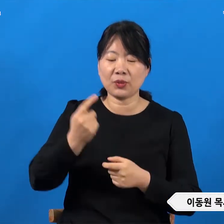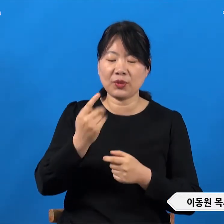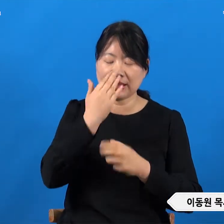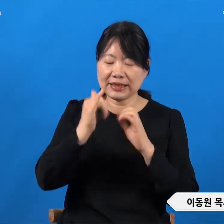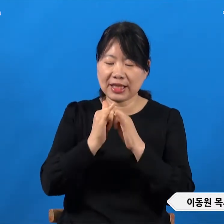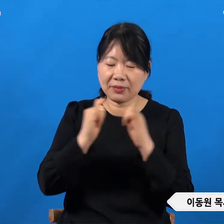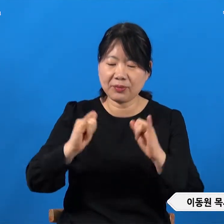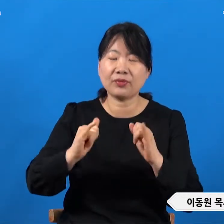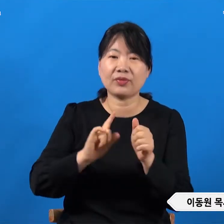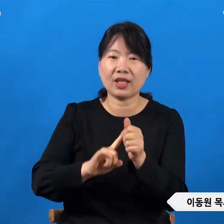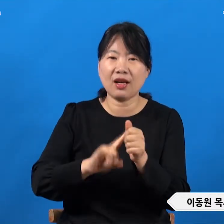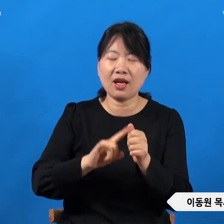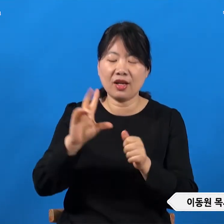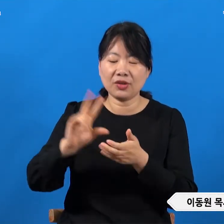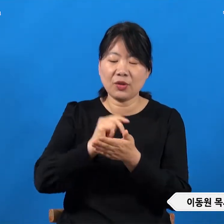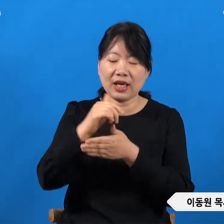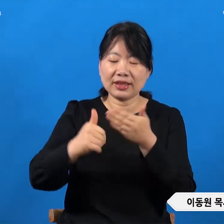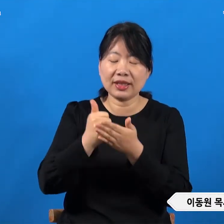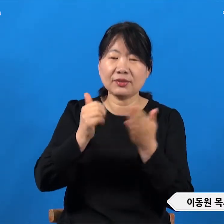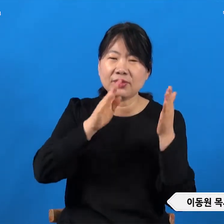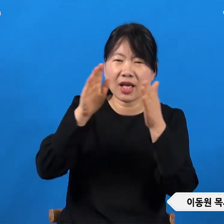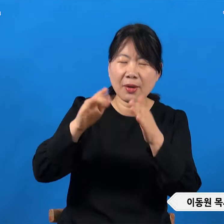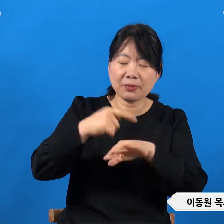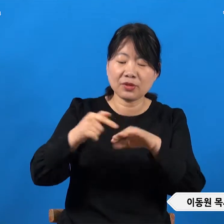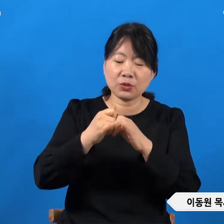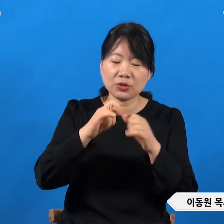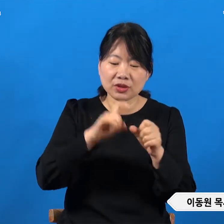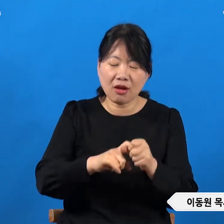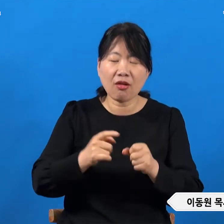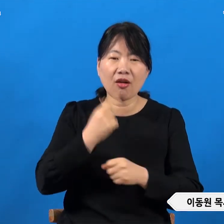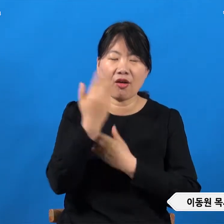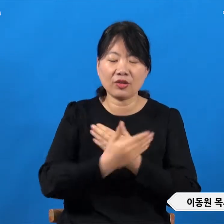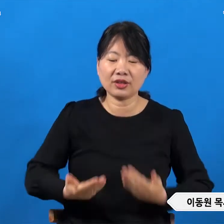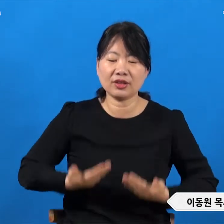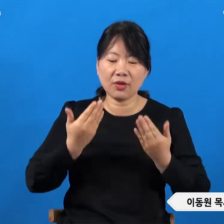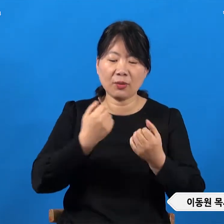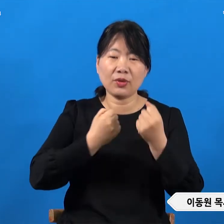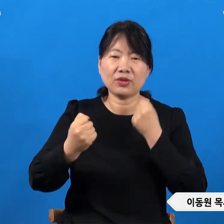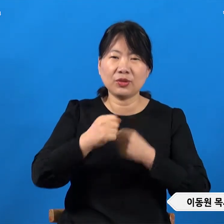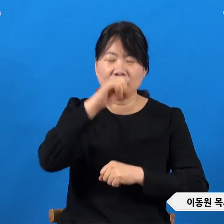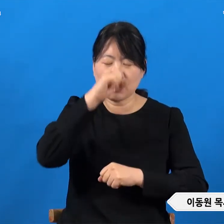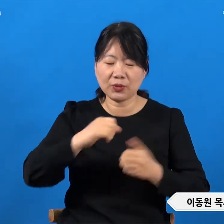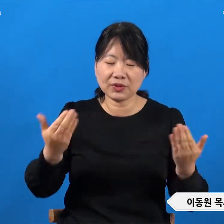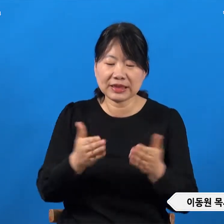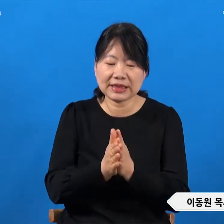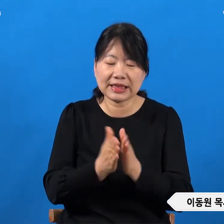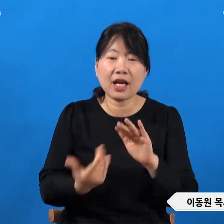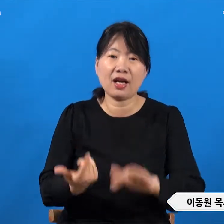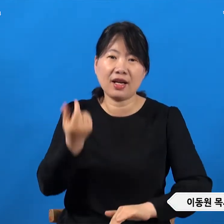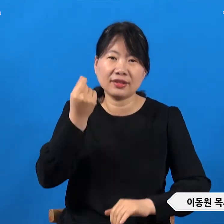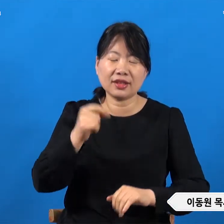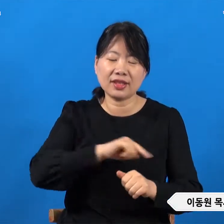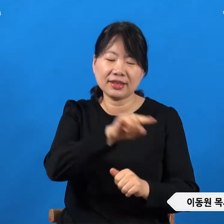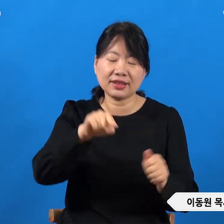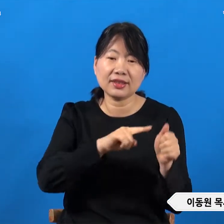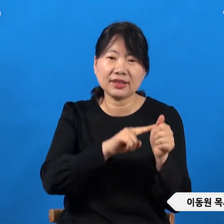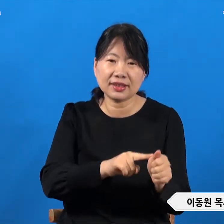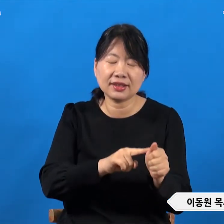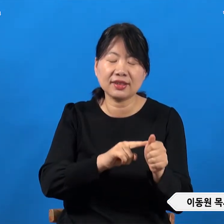이스라엘 백성들의 여호와 하나님을 향한 민족적인 헌신이었음에도 불구하고 이 좋은 일을 시작하자마자